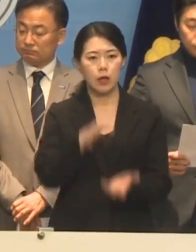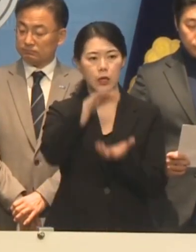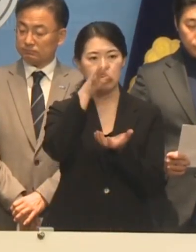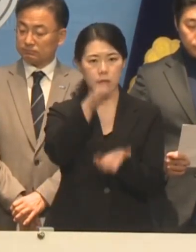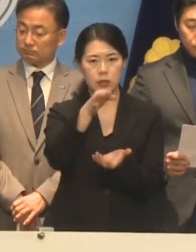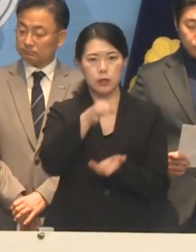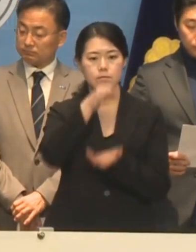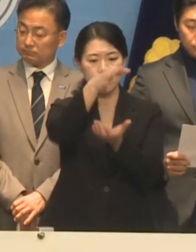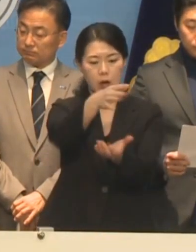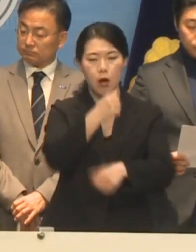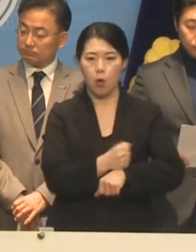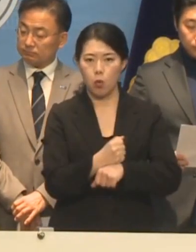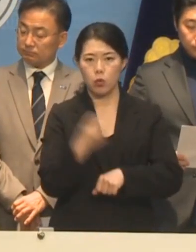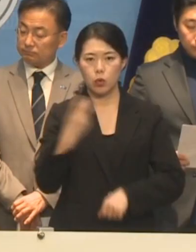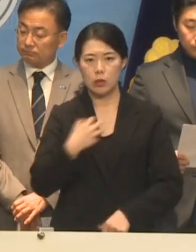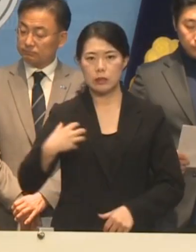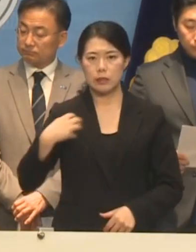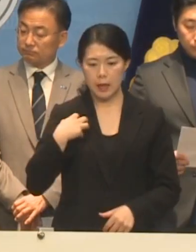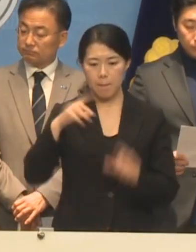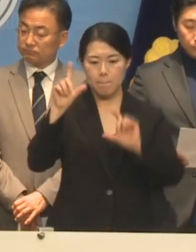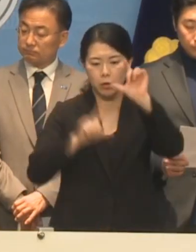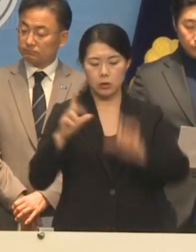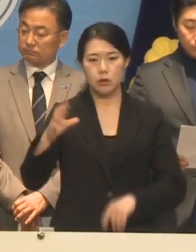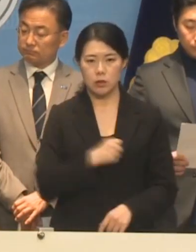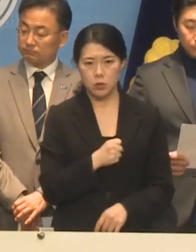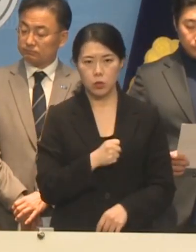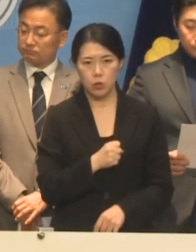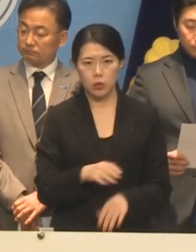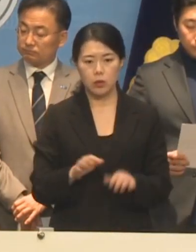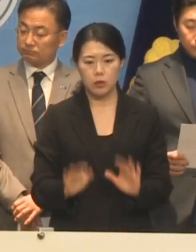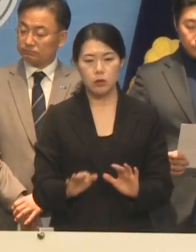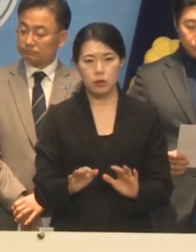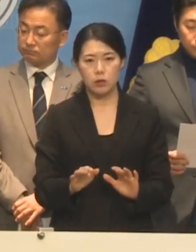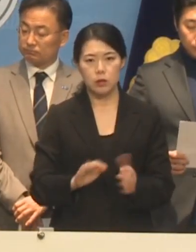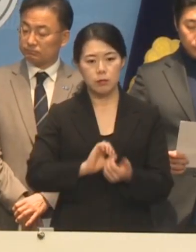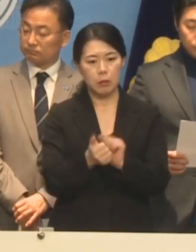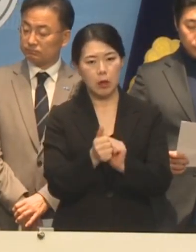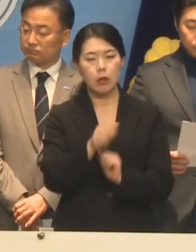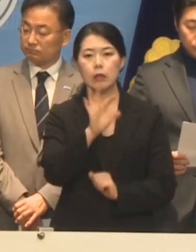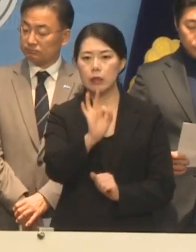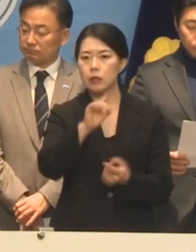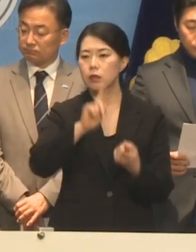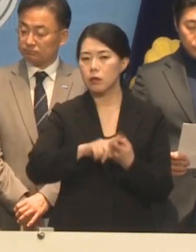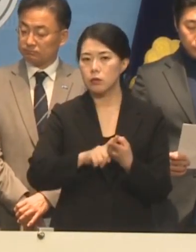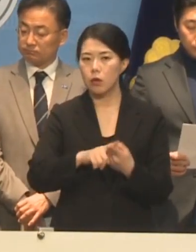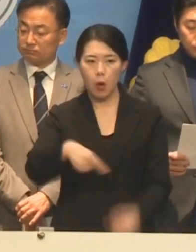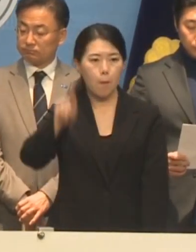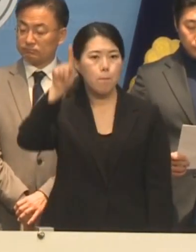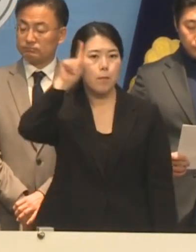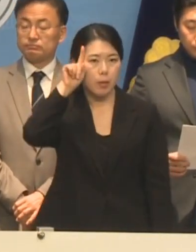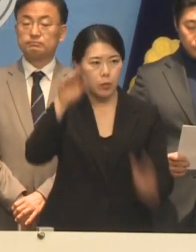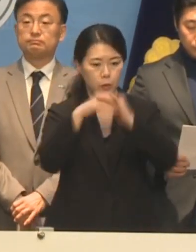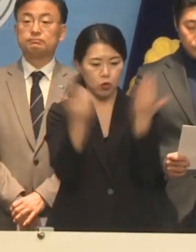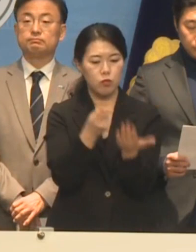포함한 책임 있는 방식으로 유동화 채권에 대해 100%